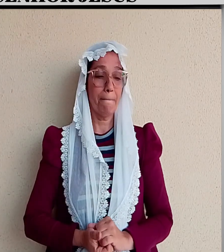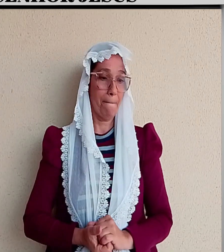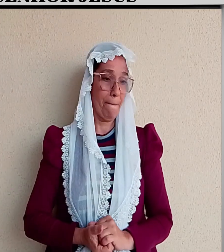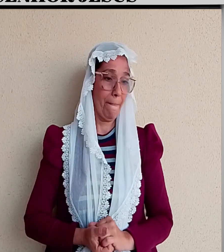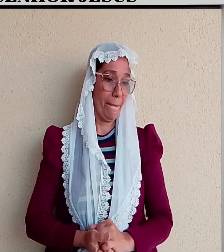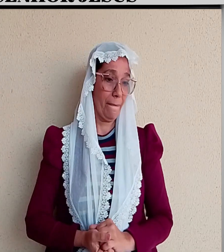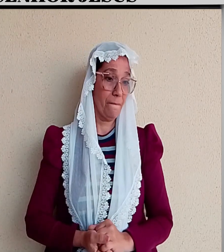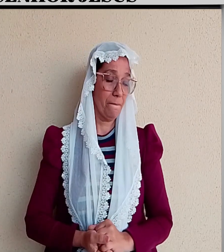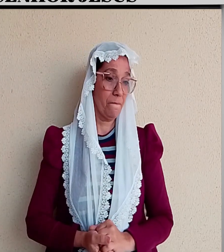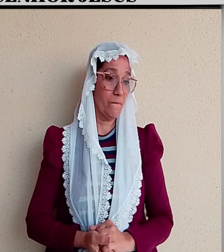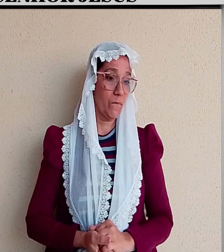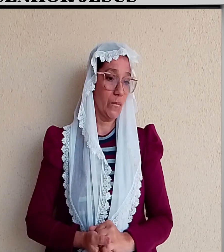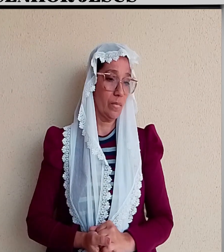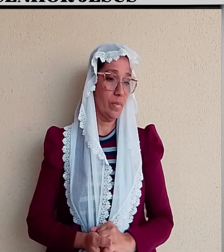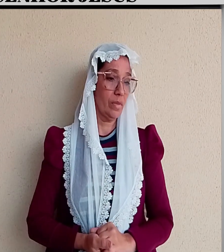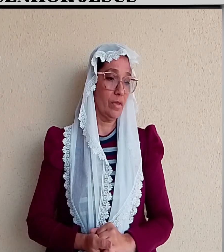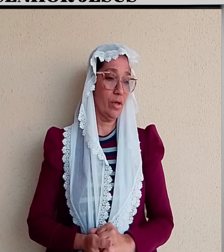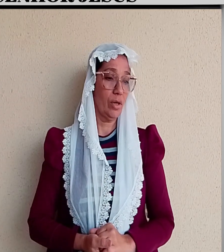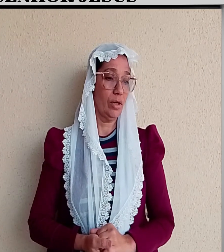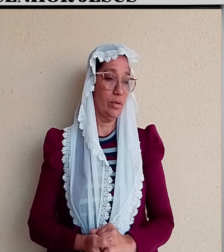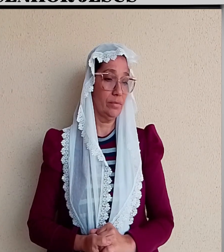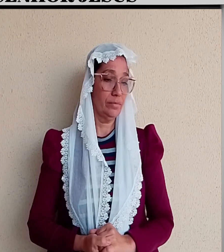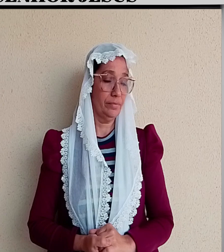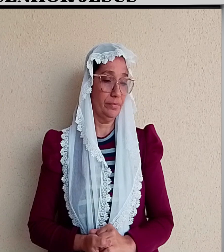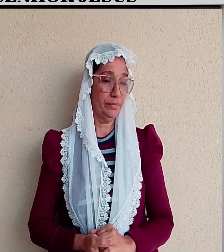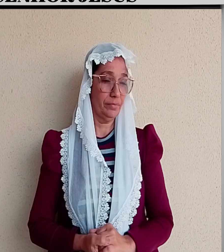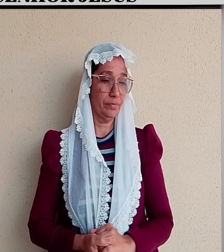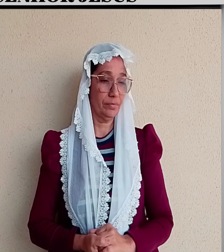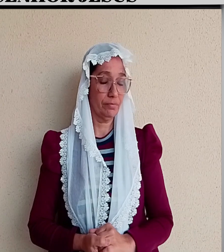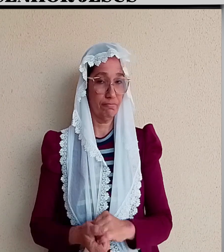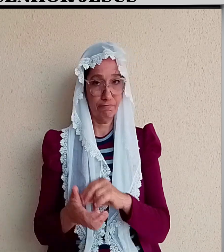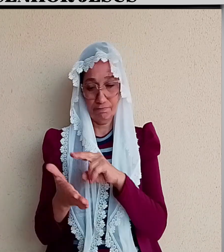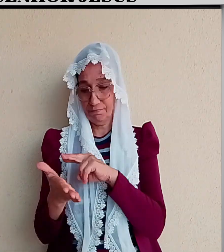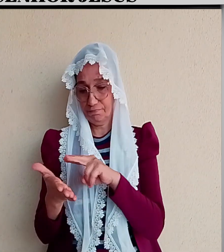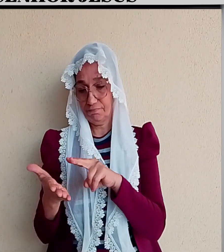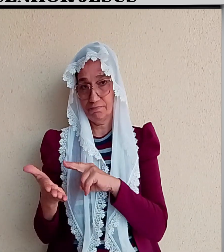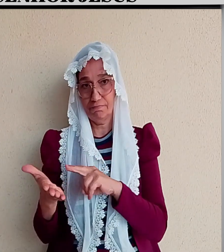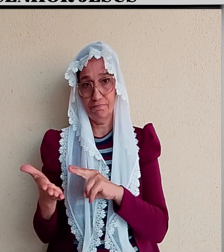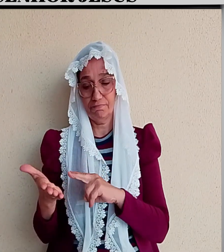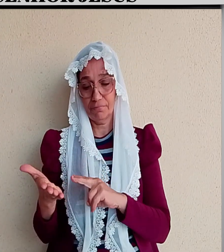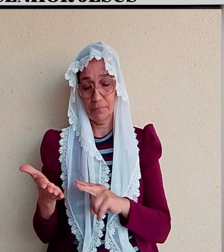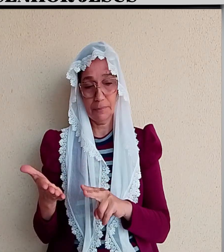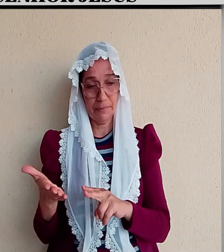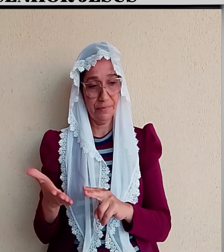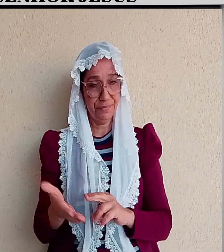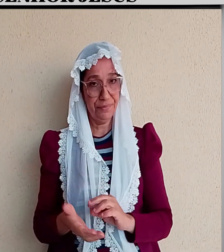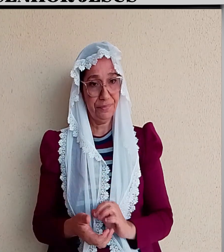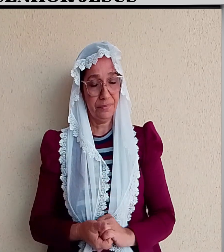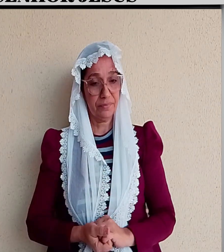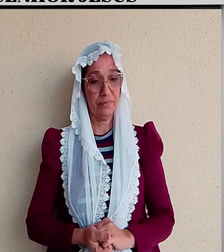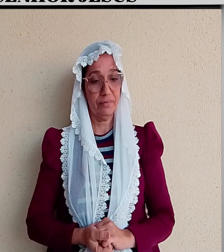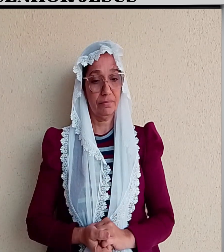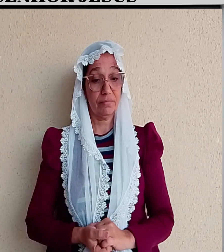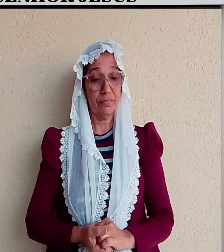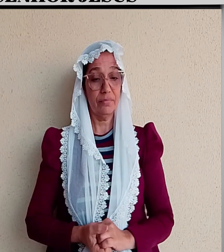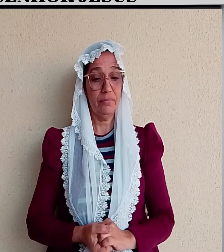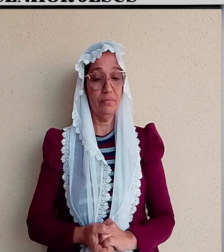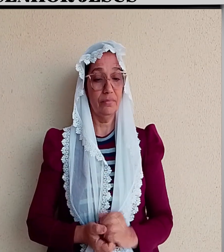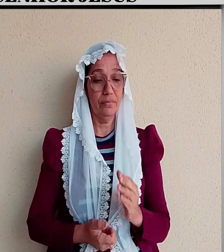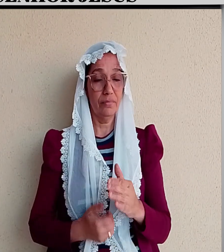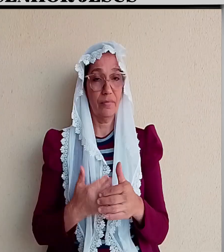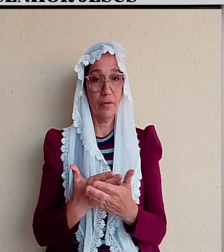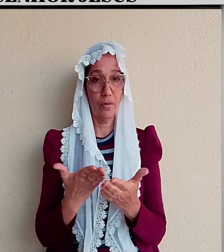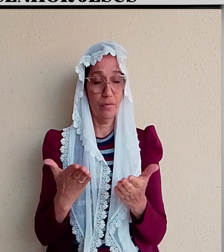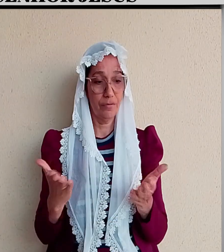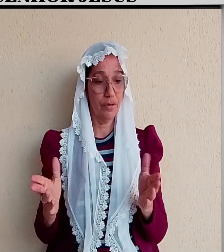Aleluia. Nem alforjes para o caminho, nem duas túnicas, nem alparcas, nem bordão. Aleluia. Porque é digno operar do seu alimento. Aleluia.